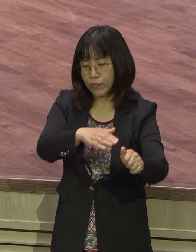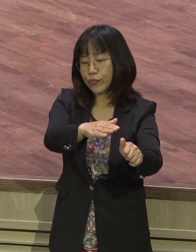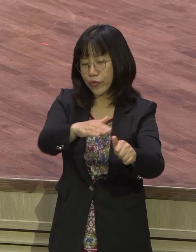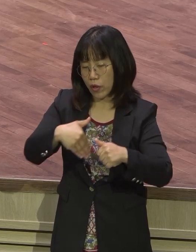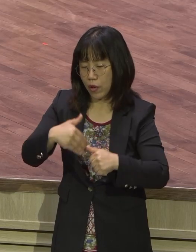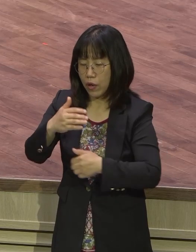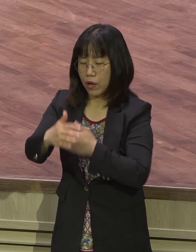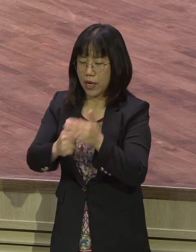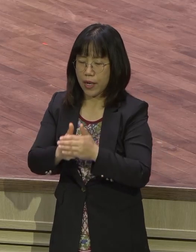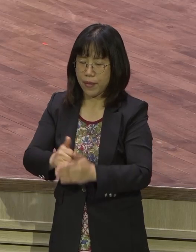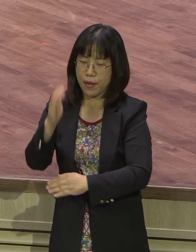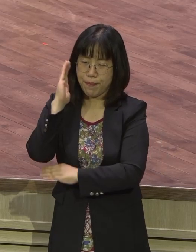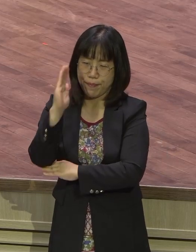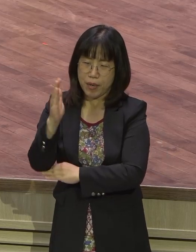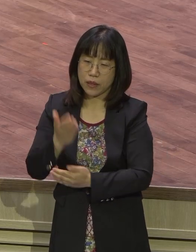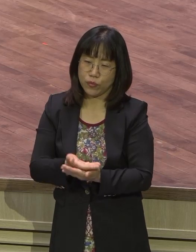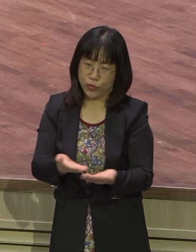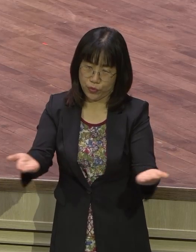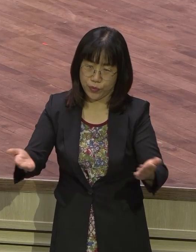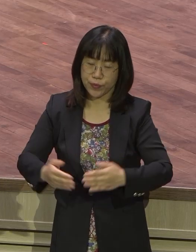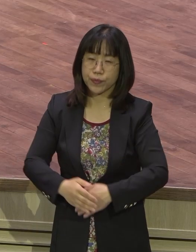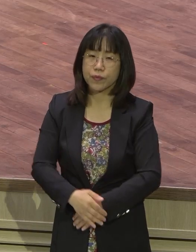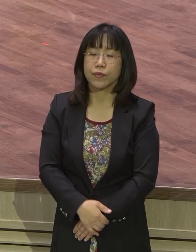말씀하셨다고